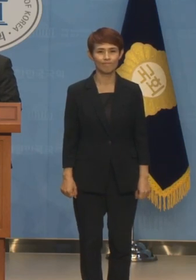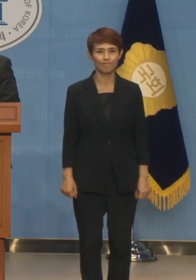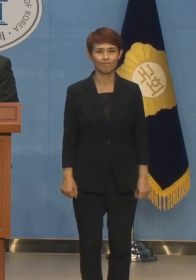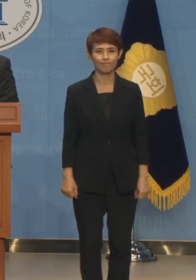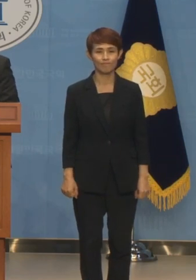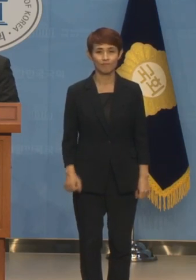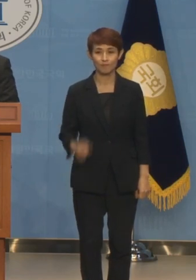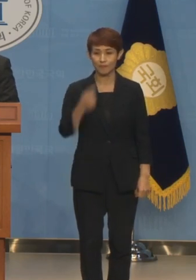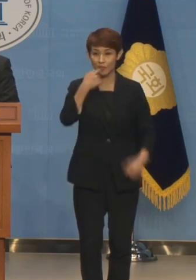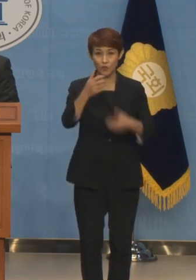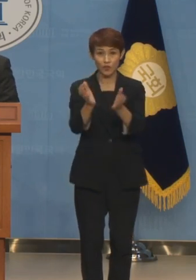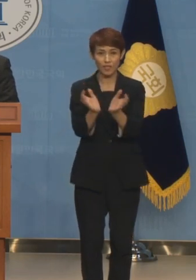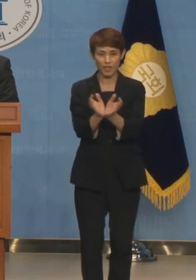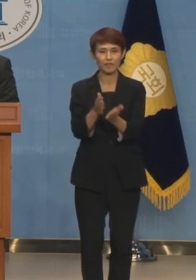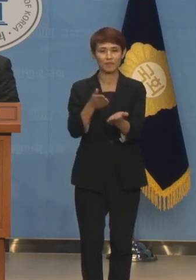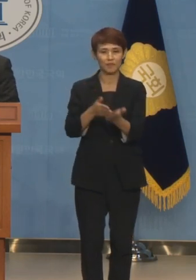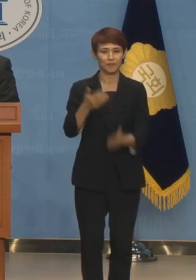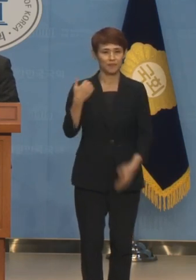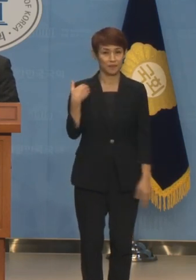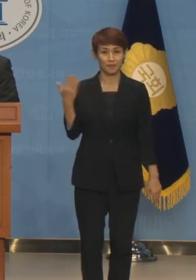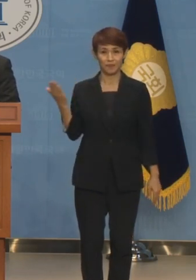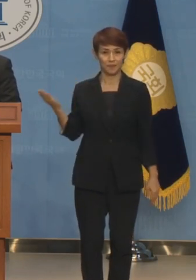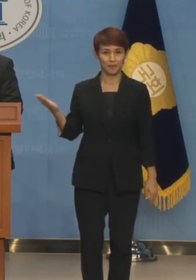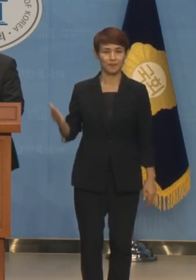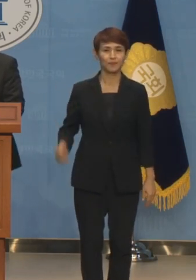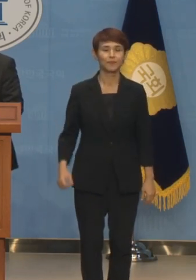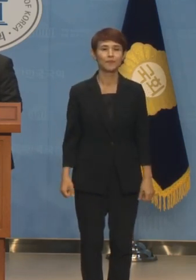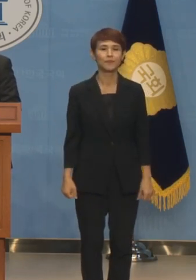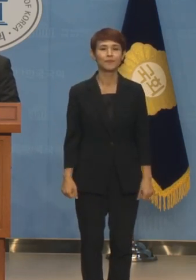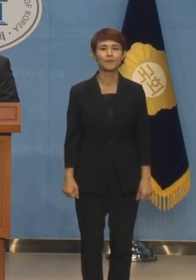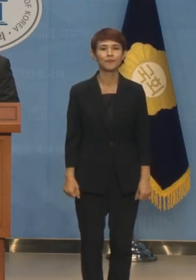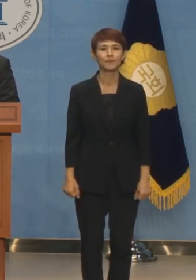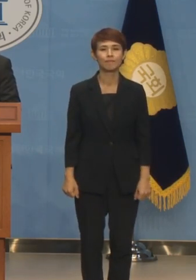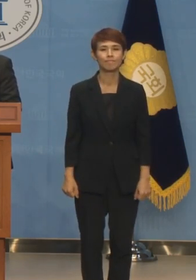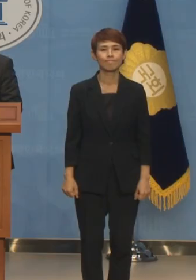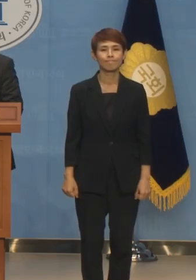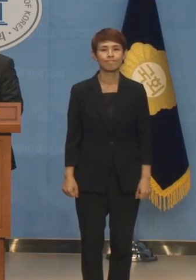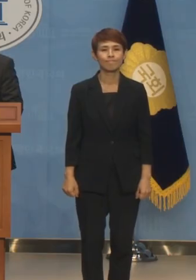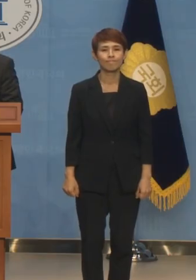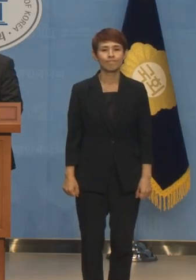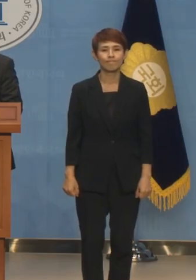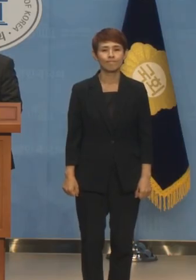네, 더불어민주당 최민석 대변인입니다. 브리핑 시작하겠습니다.